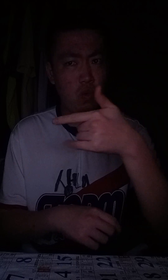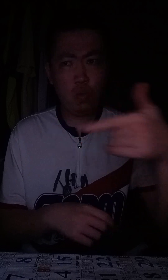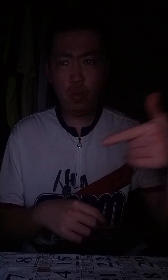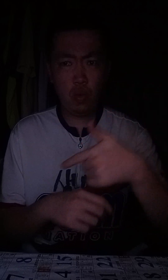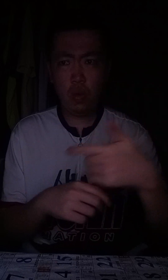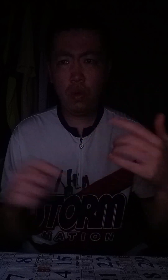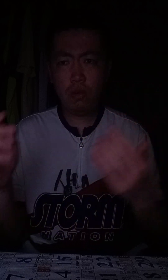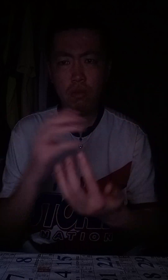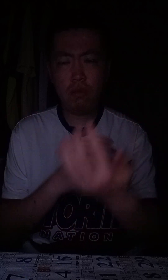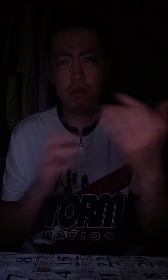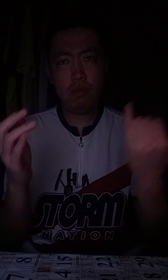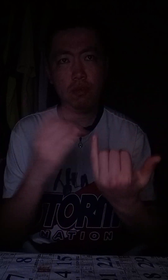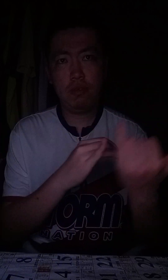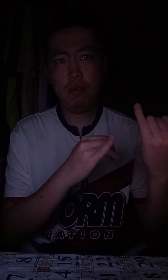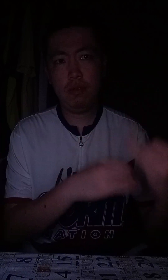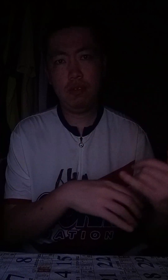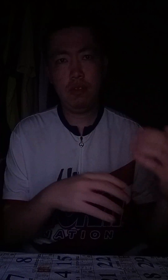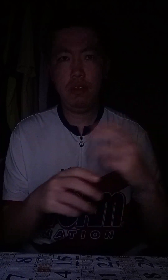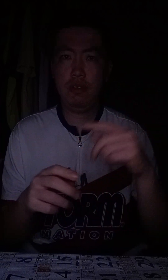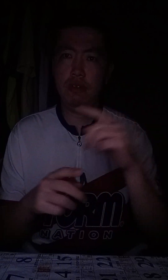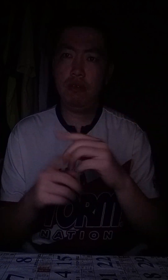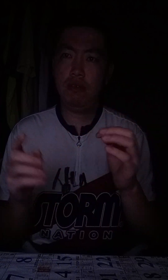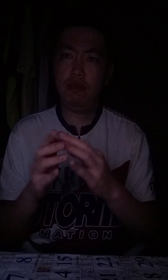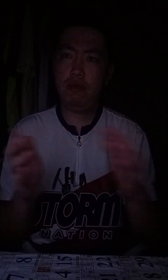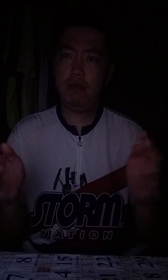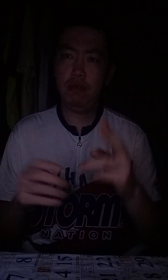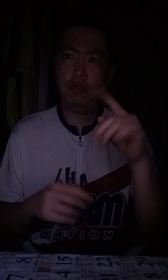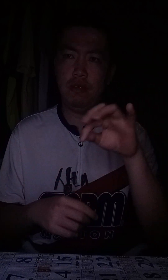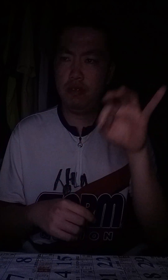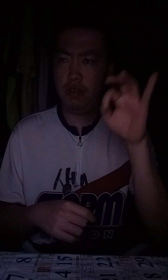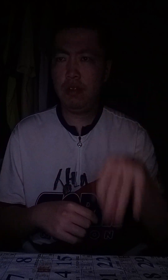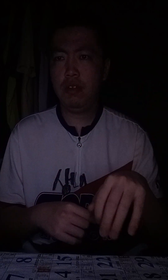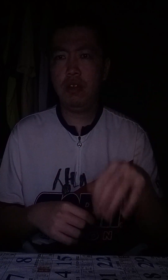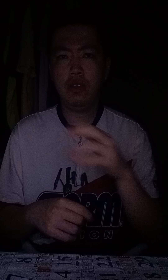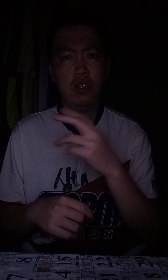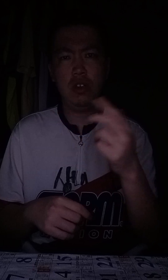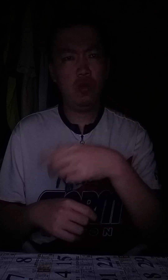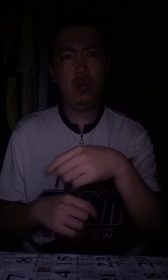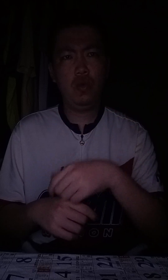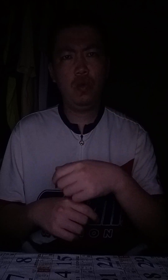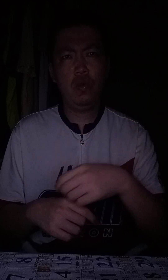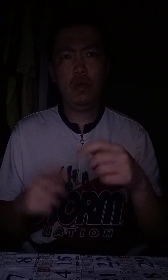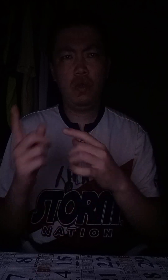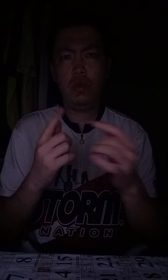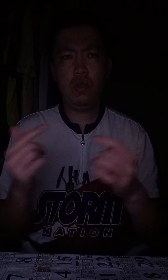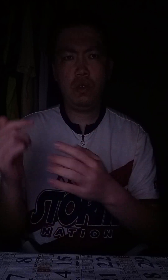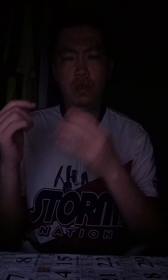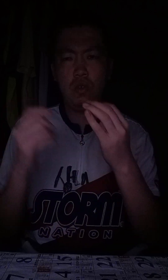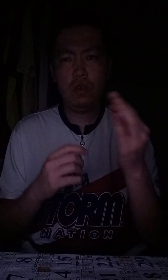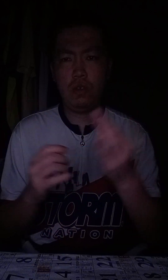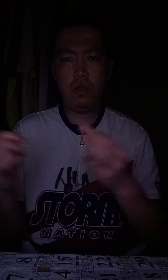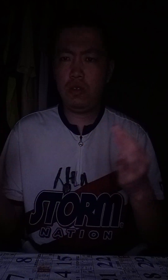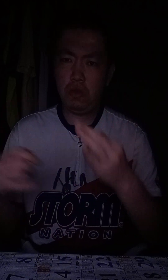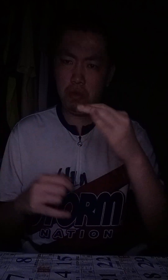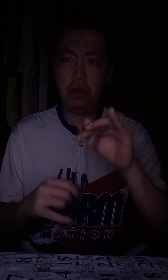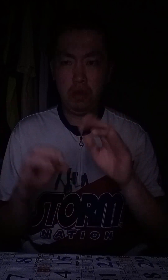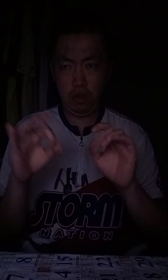승용차가 우체국으로 돌진했습니다. B씨는 사고 당시 혈중 알코올 농도가 면허 취소 기준인 0.08%를